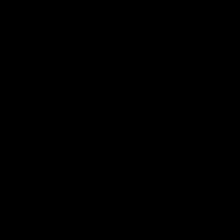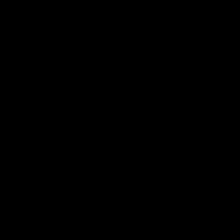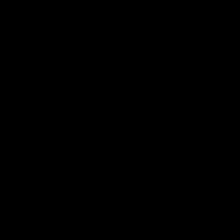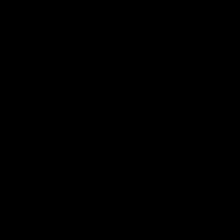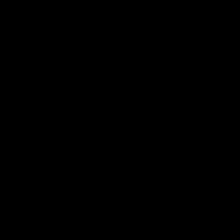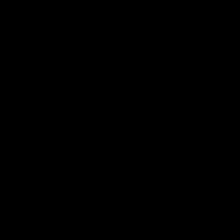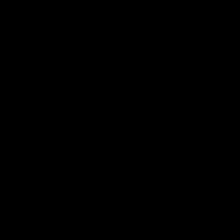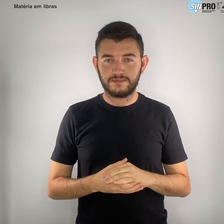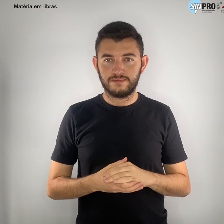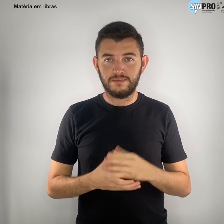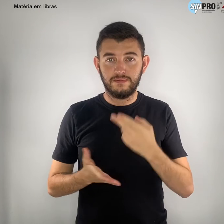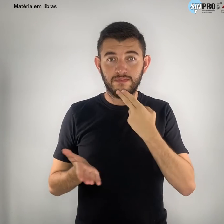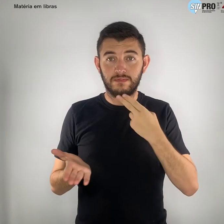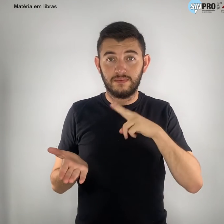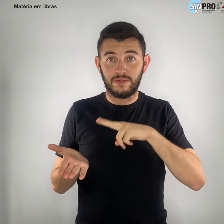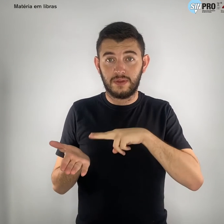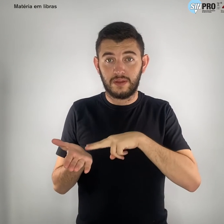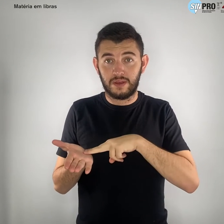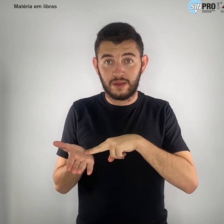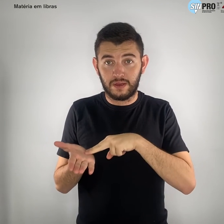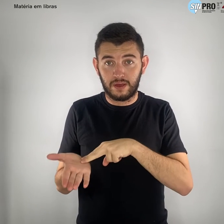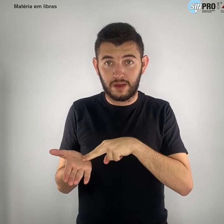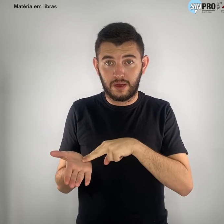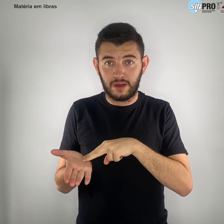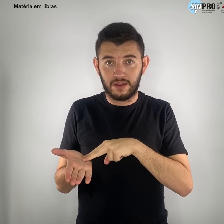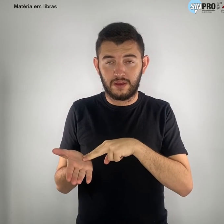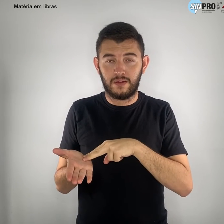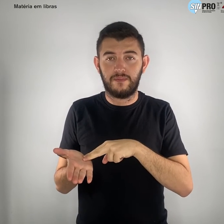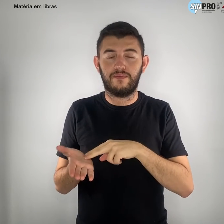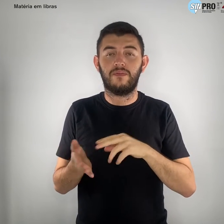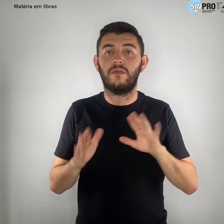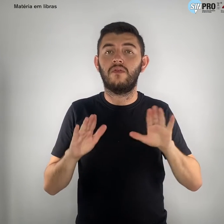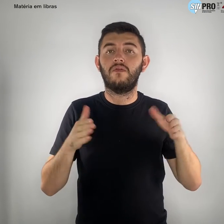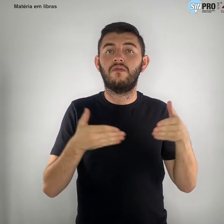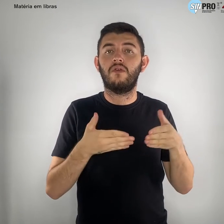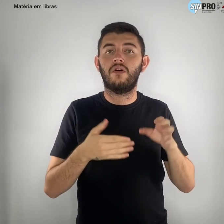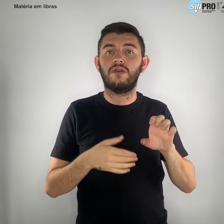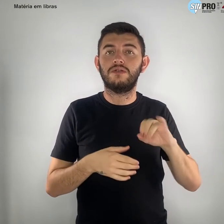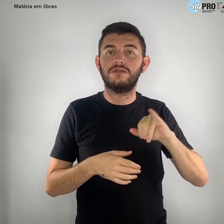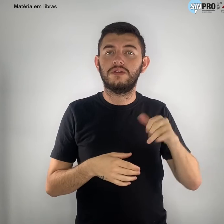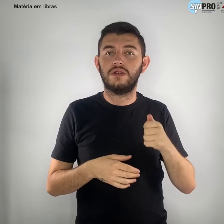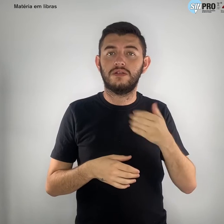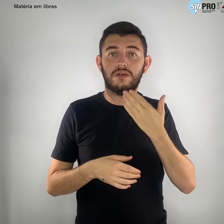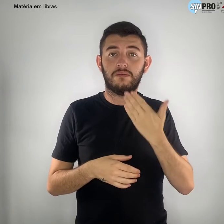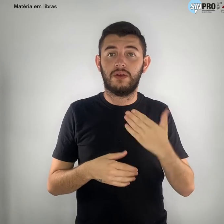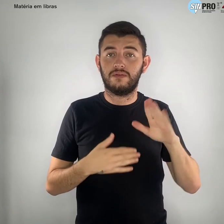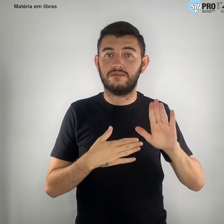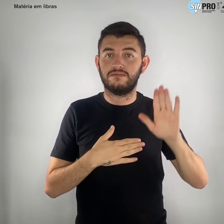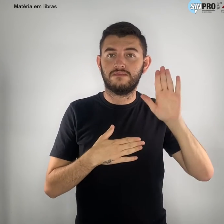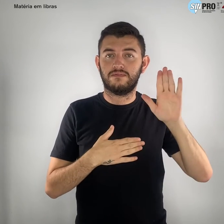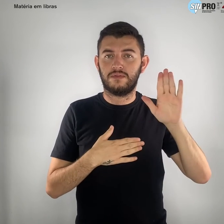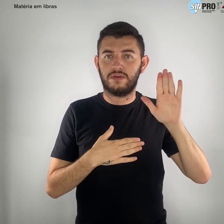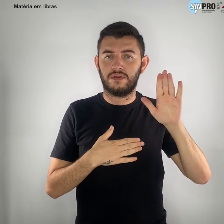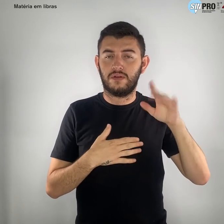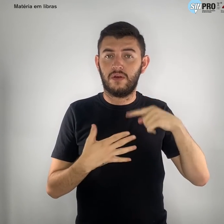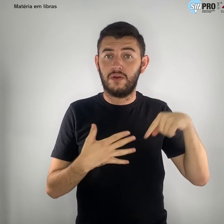Em carta, fóruns de EJA pedem aos candidatos prioridade à educação nas eleições